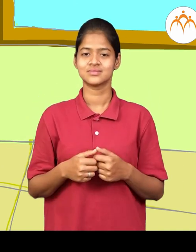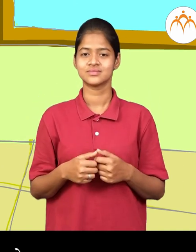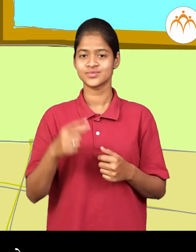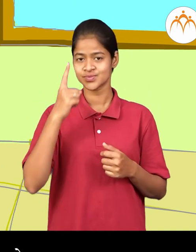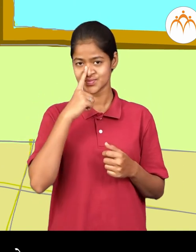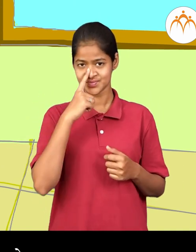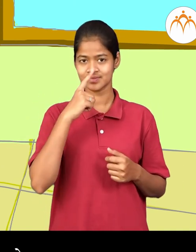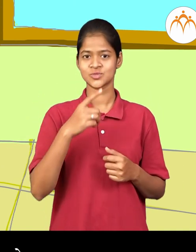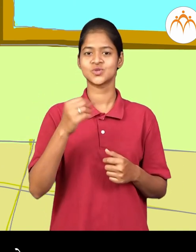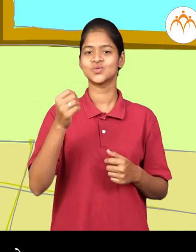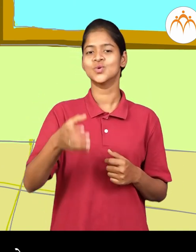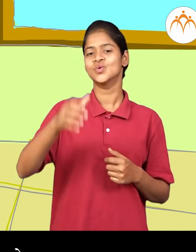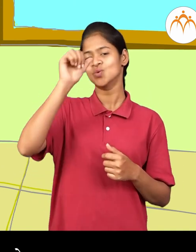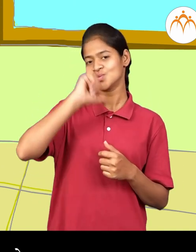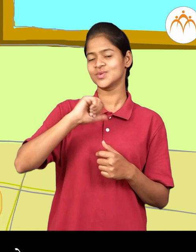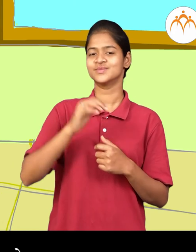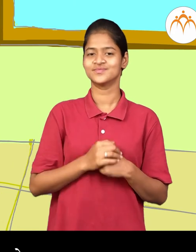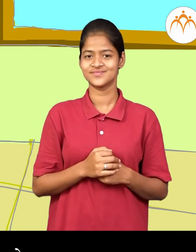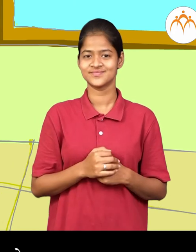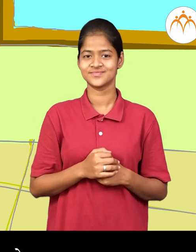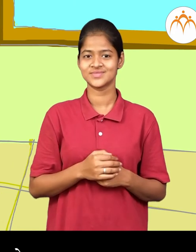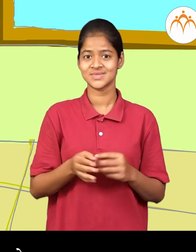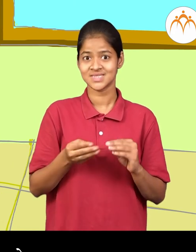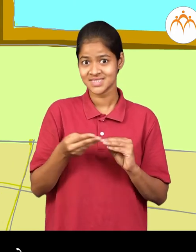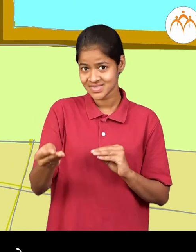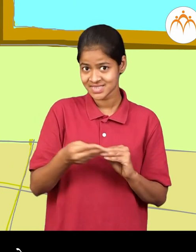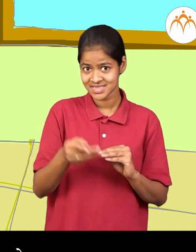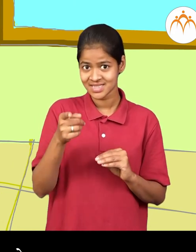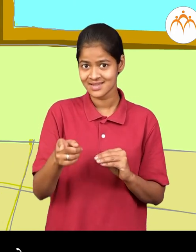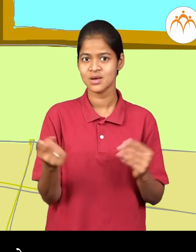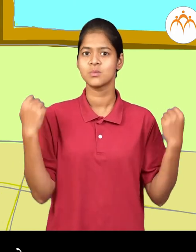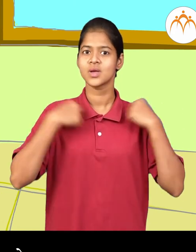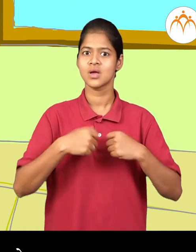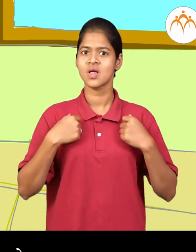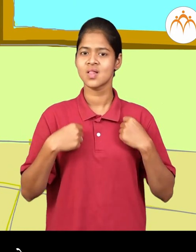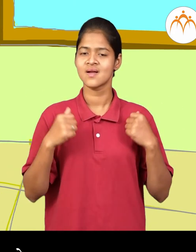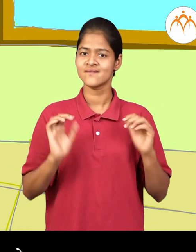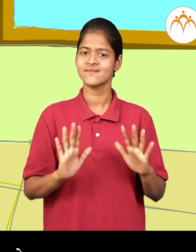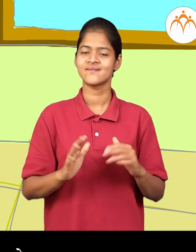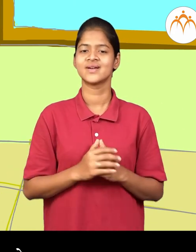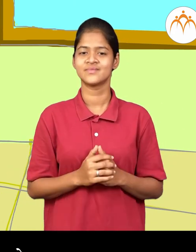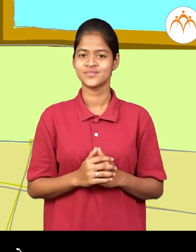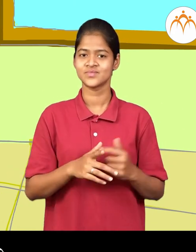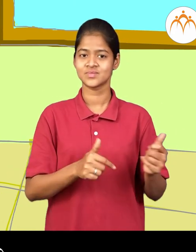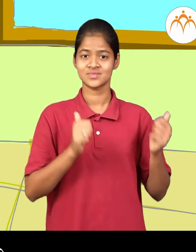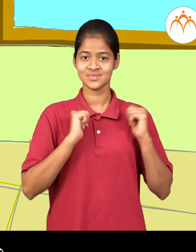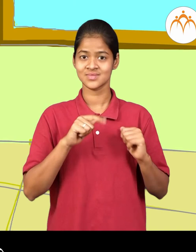एक मुर्गी दूध पीता आहे कि मुरली देवड़ा दफ्तर आए कपात